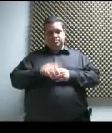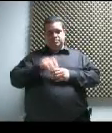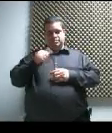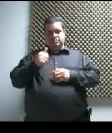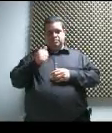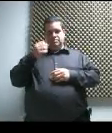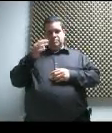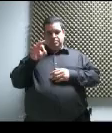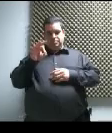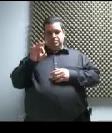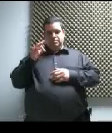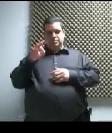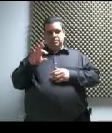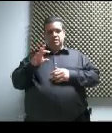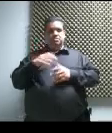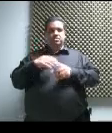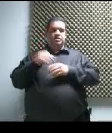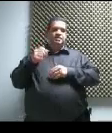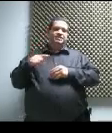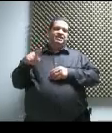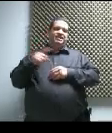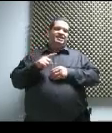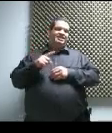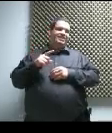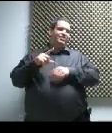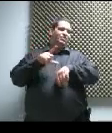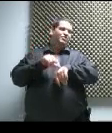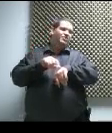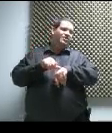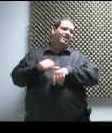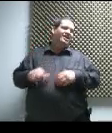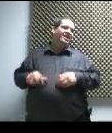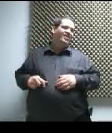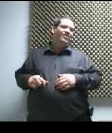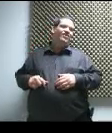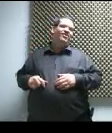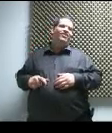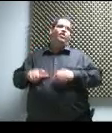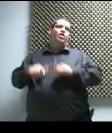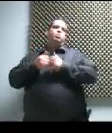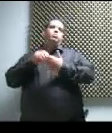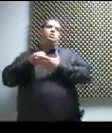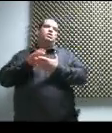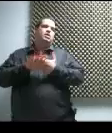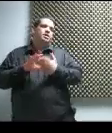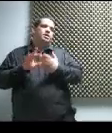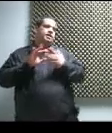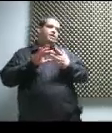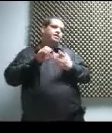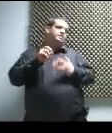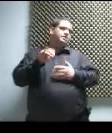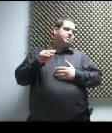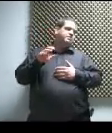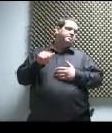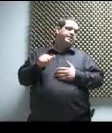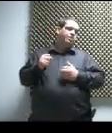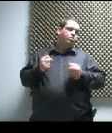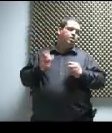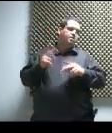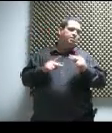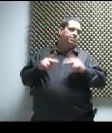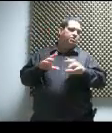ya te puede salir de tu guarida. O sea, que llévese un reloj. Y entonces, ¿cómo se registra en las redes sísmicas la cantidad de